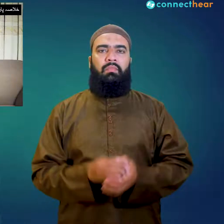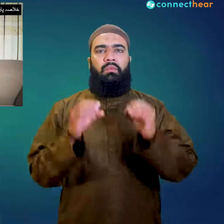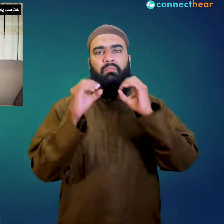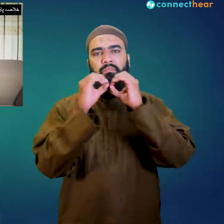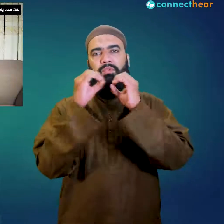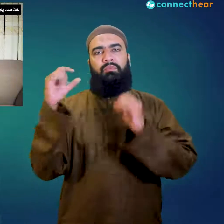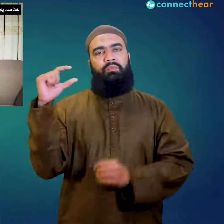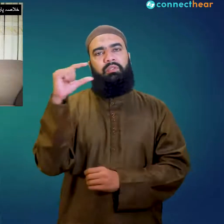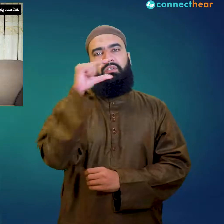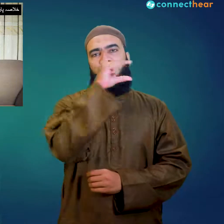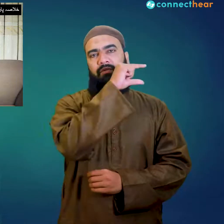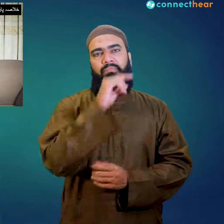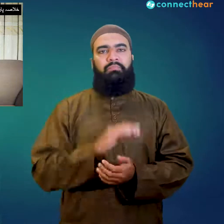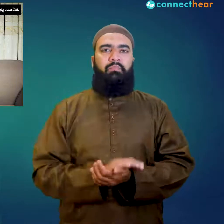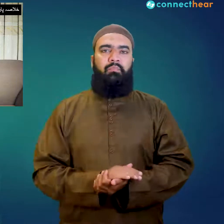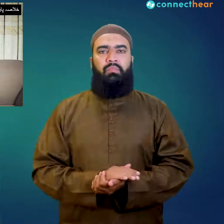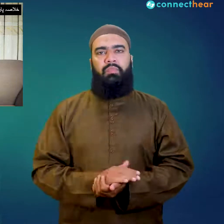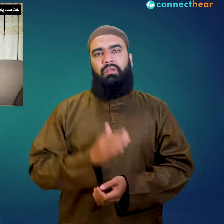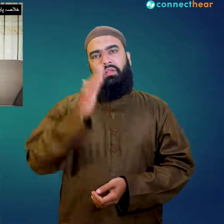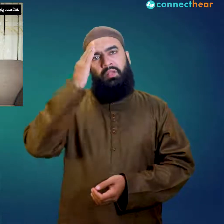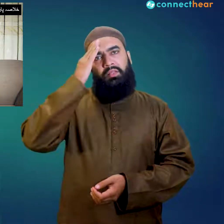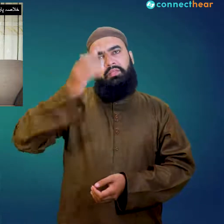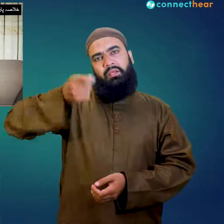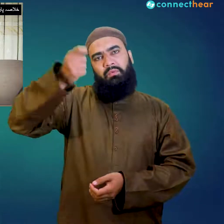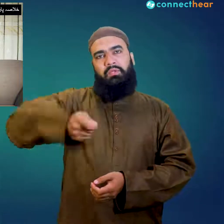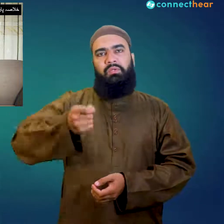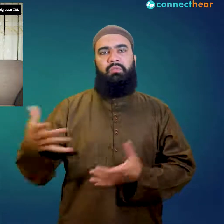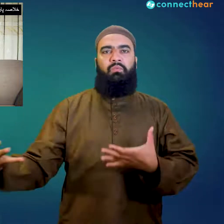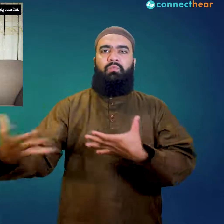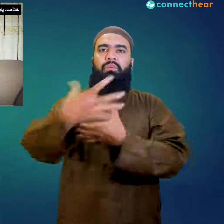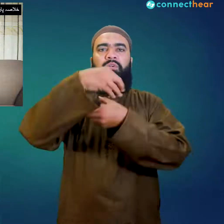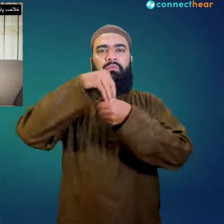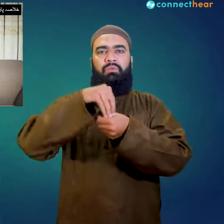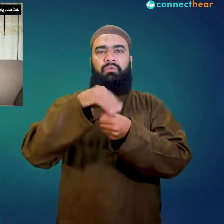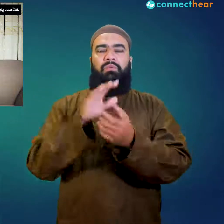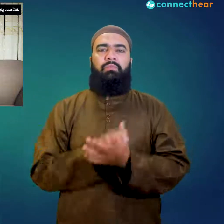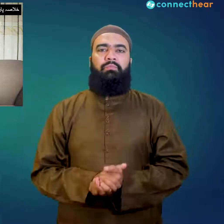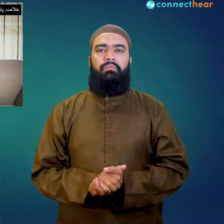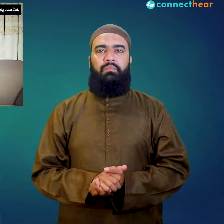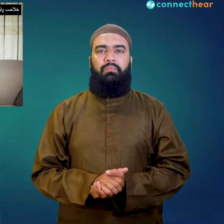بسم اللہ الرحمن الرحیم۔ السلام علیکم ورحمۃ اللہ۔